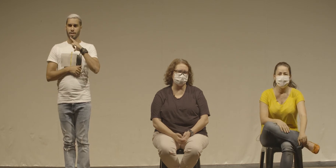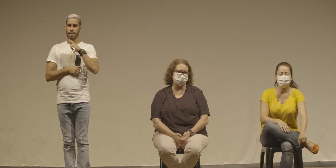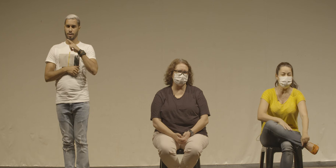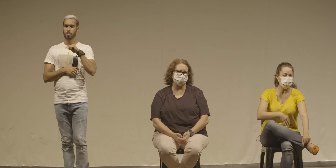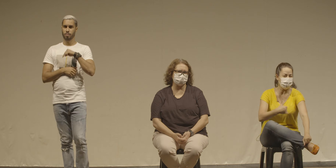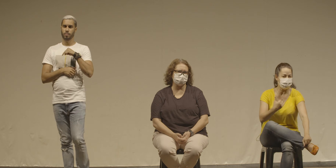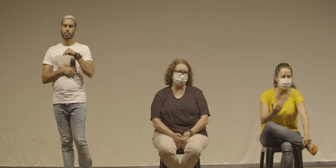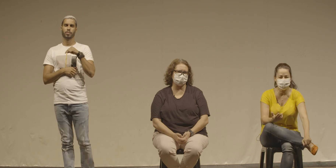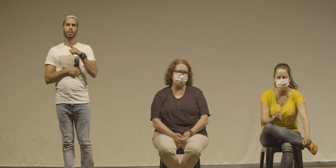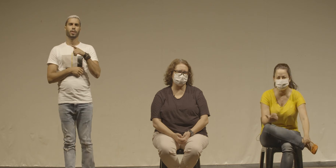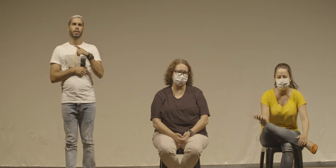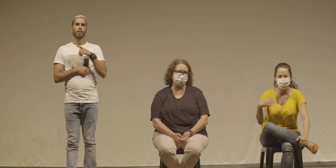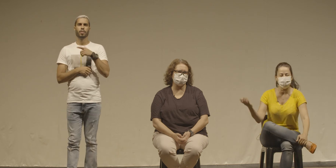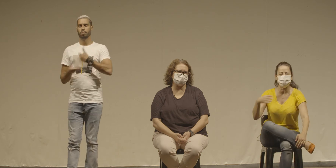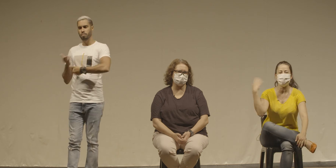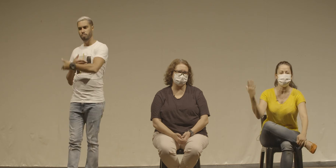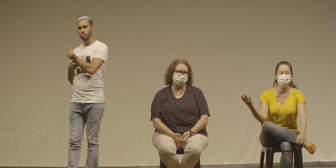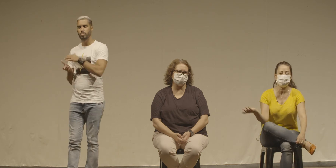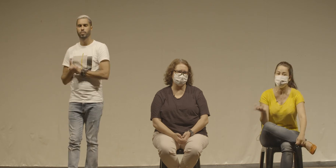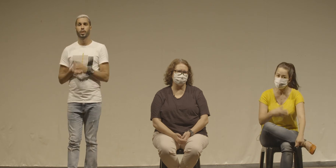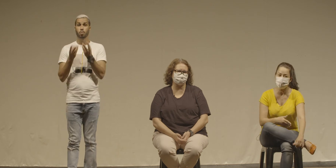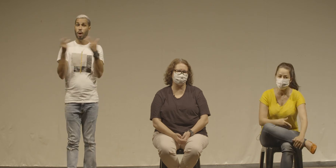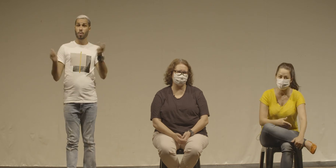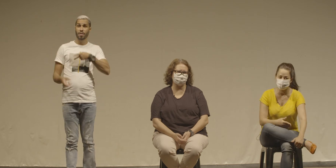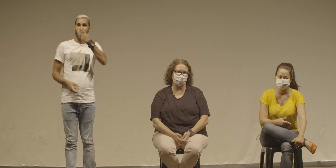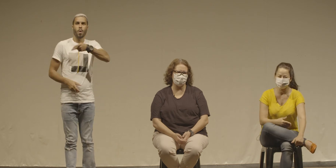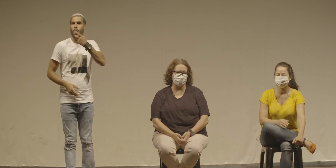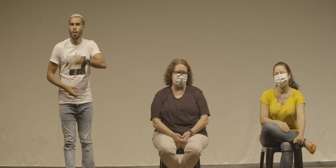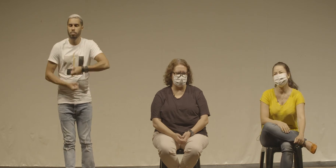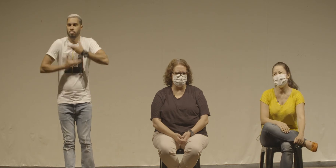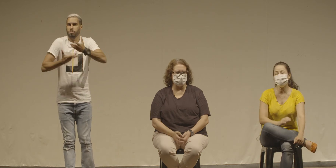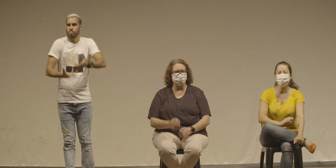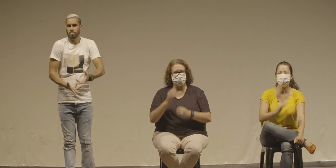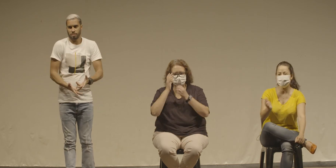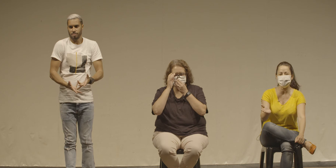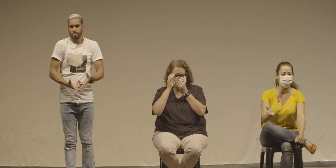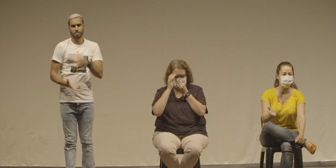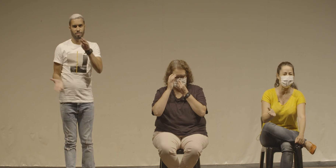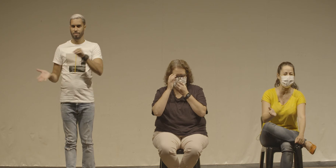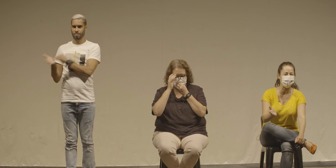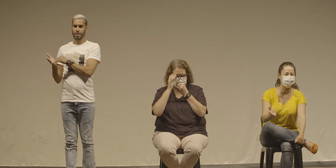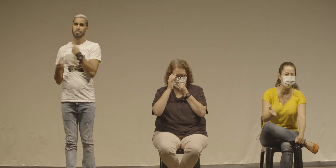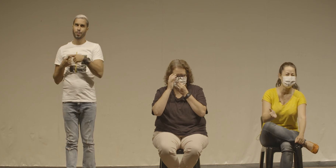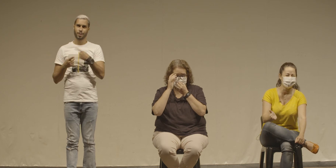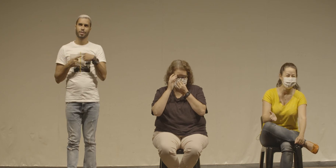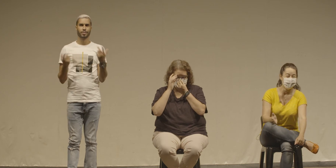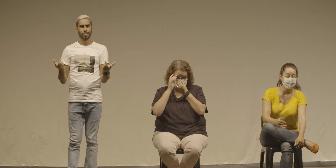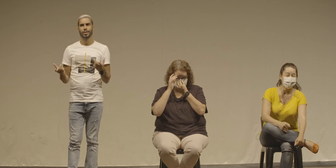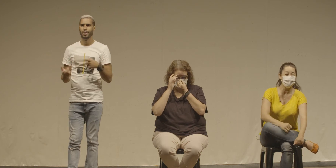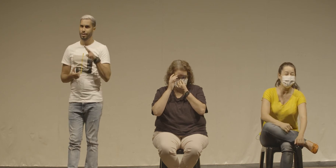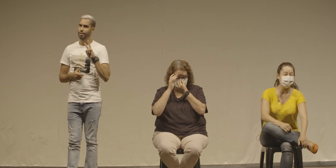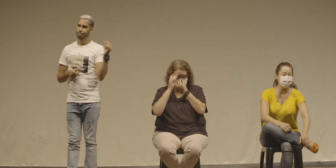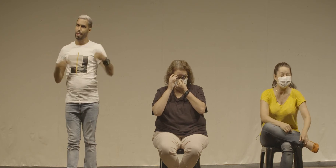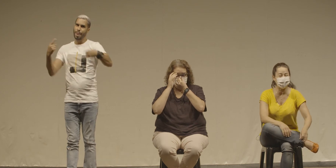gente. Então, muita coisa que foi dito no calor da emoção, a gente não colocou. Até porque só ia criar uma polêmica. Não